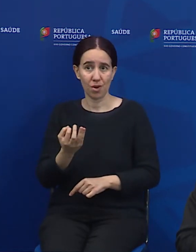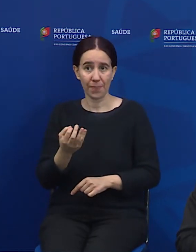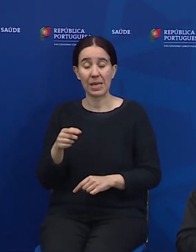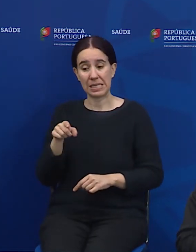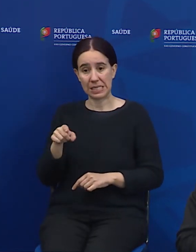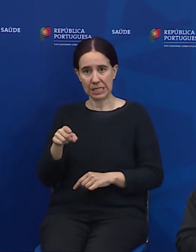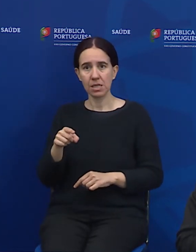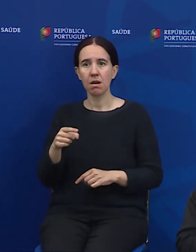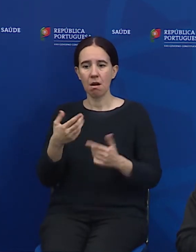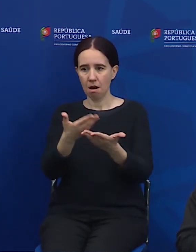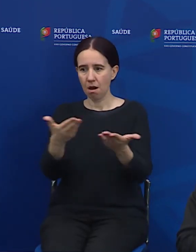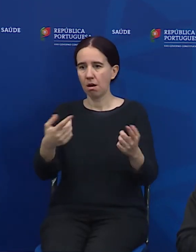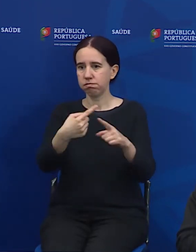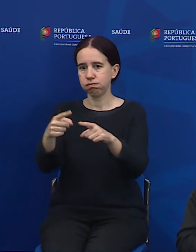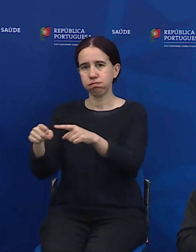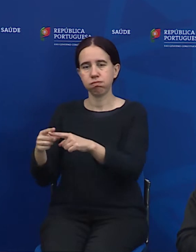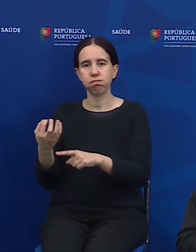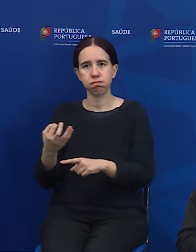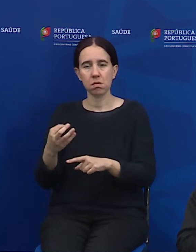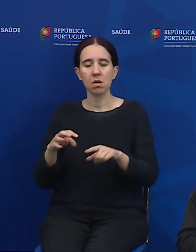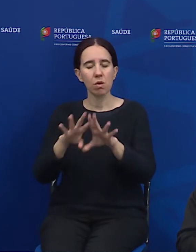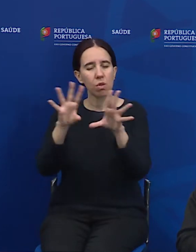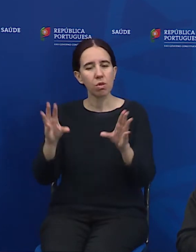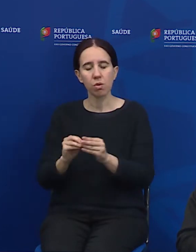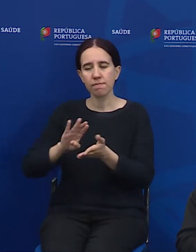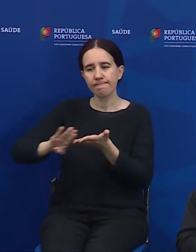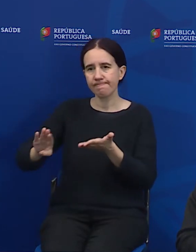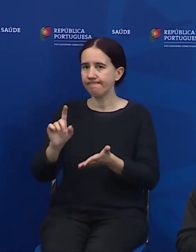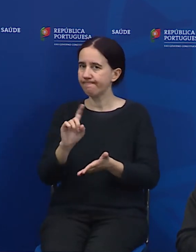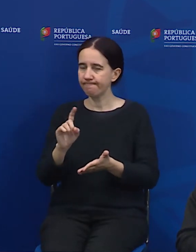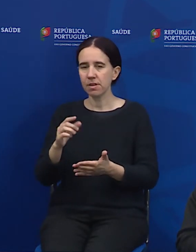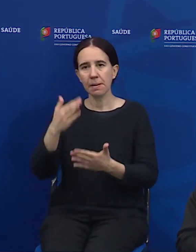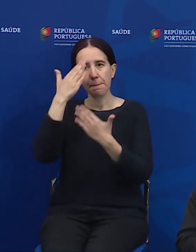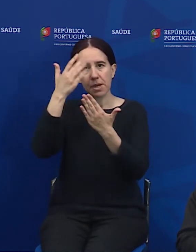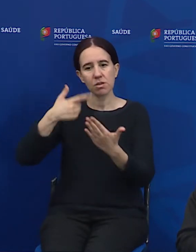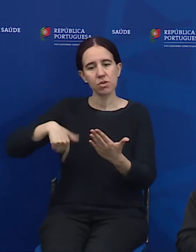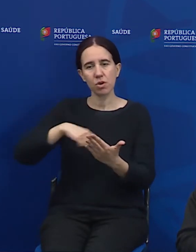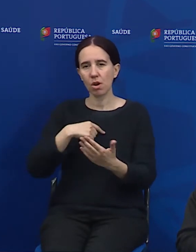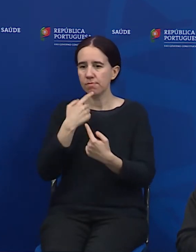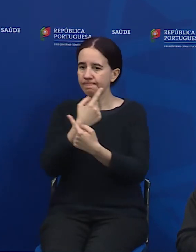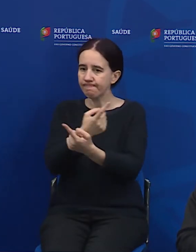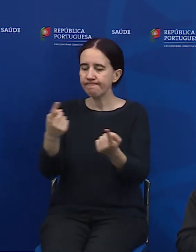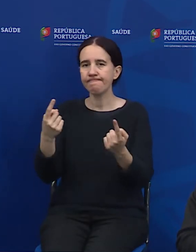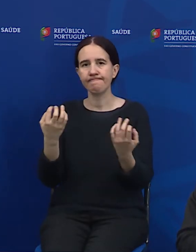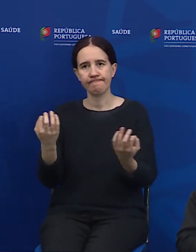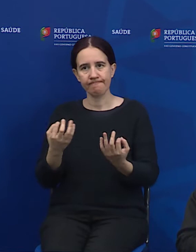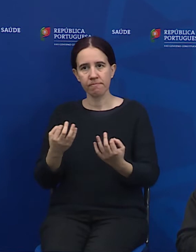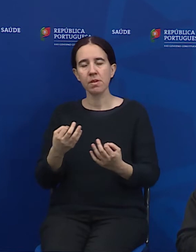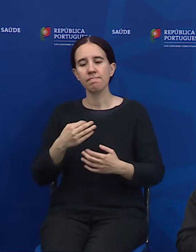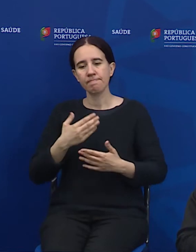o e são muitas as frentes desta batalha todos sem exceção presta e o nosso reconhecimento